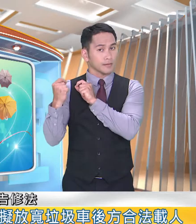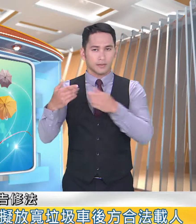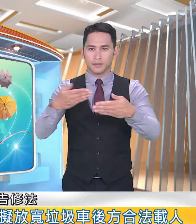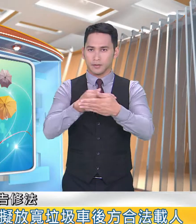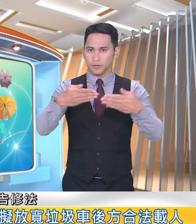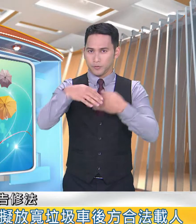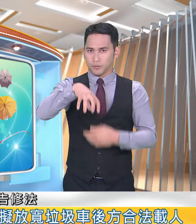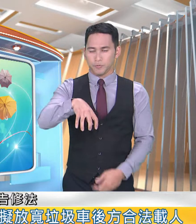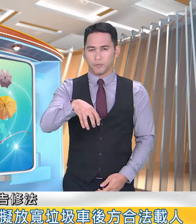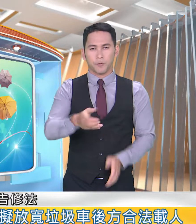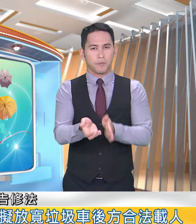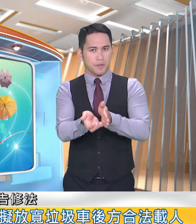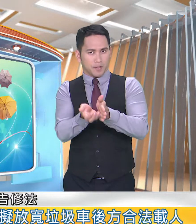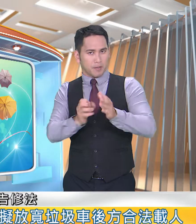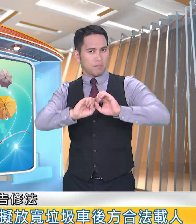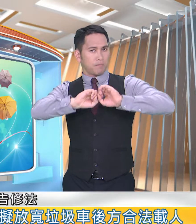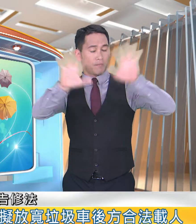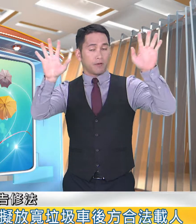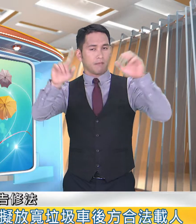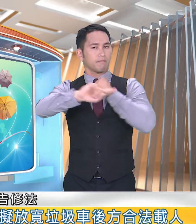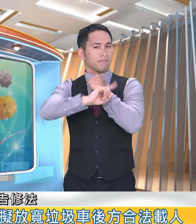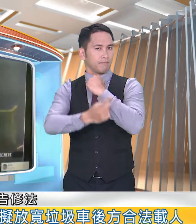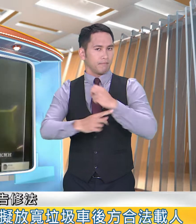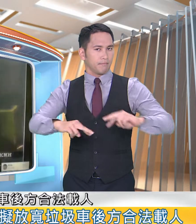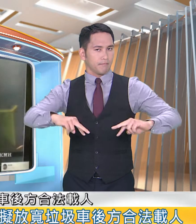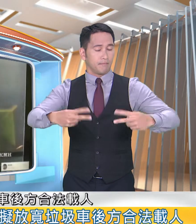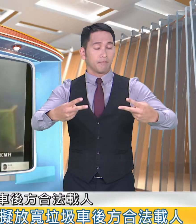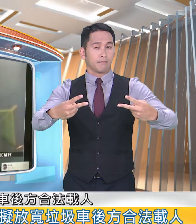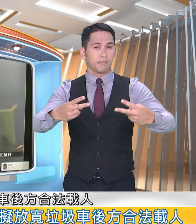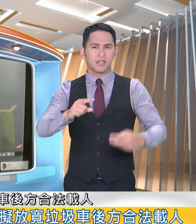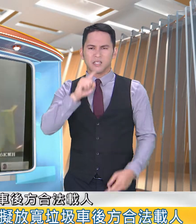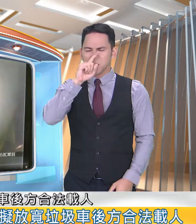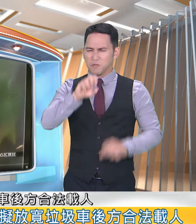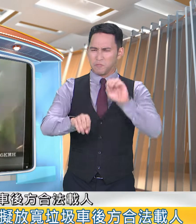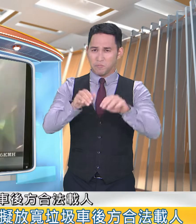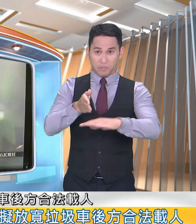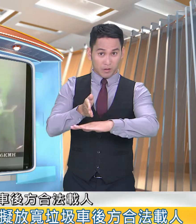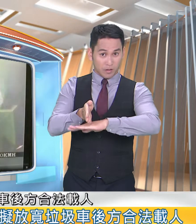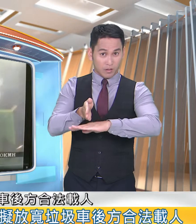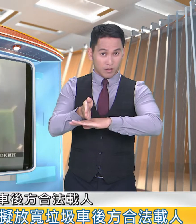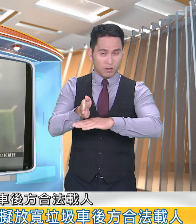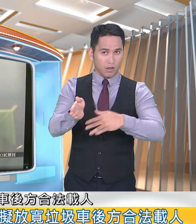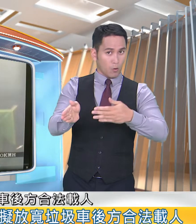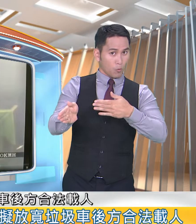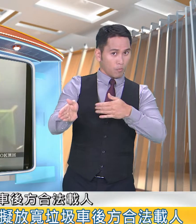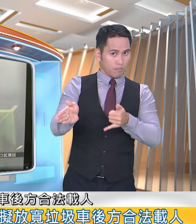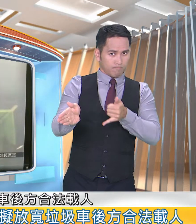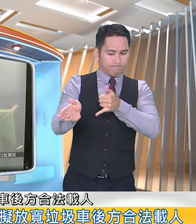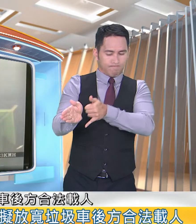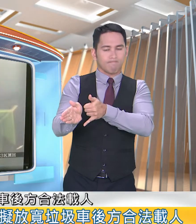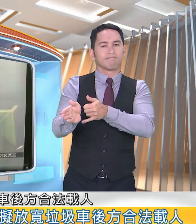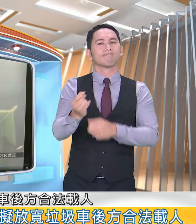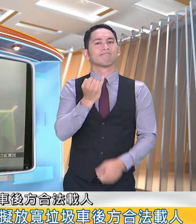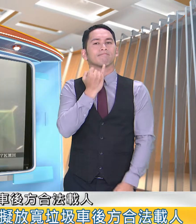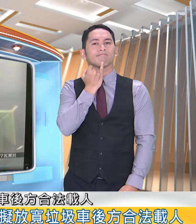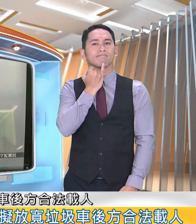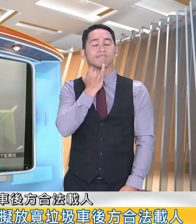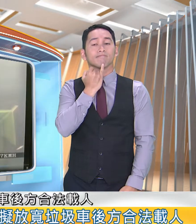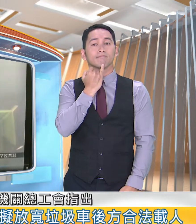最近交通部预告修法，严拟放宽垃圾车后方合法载人，